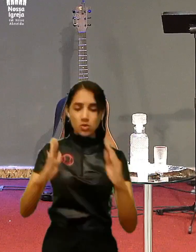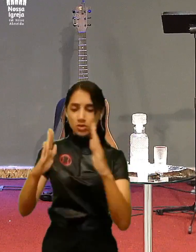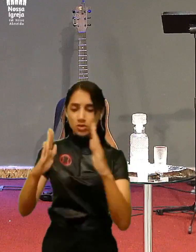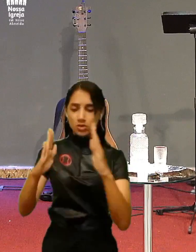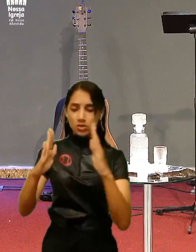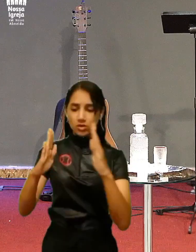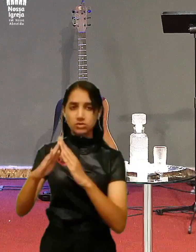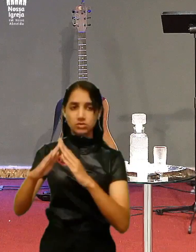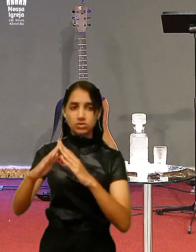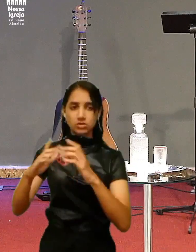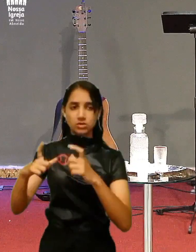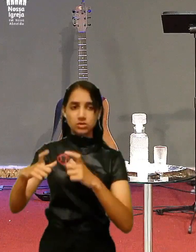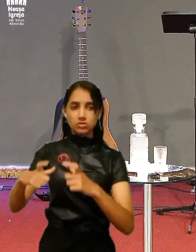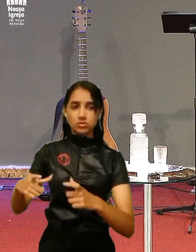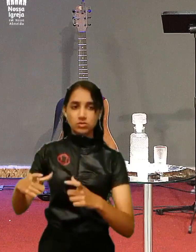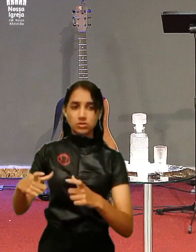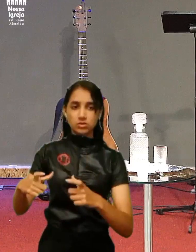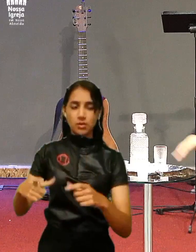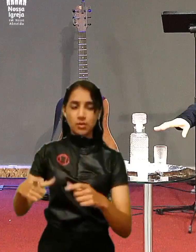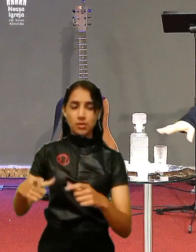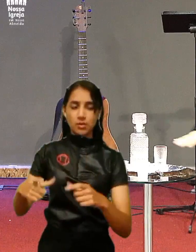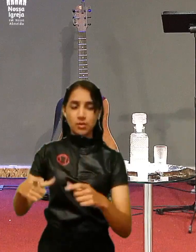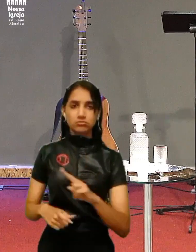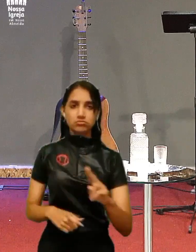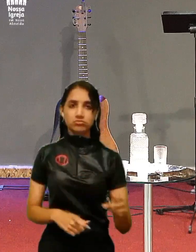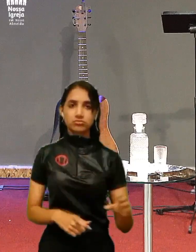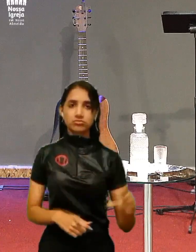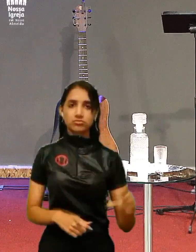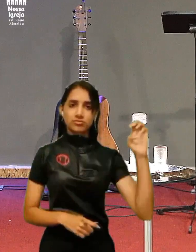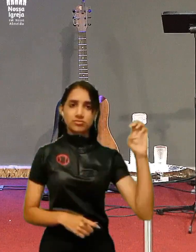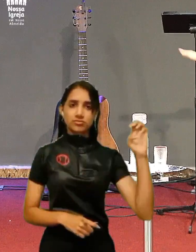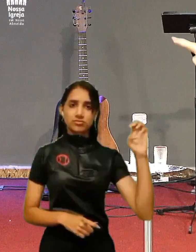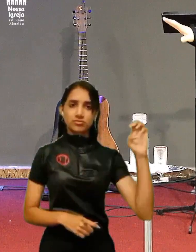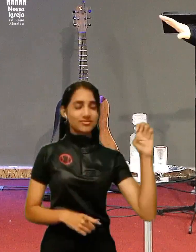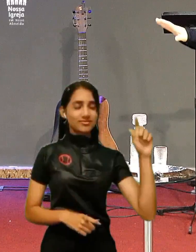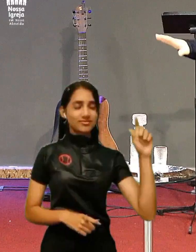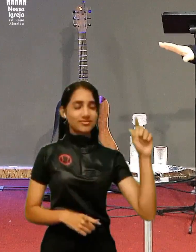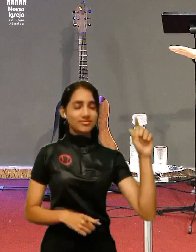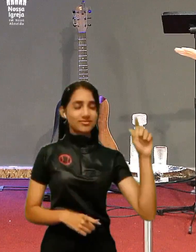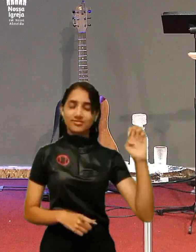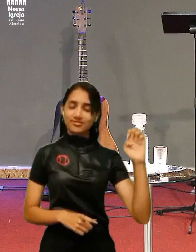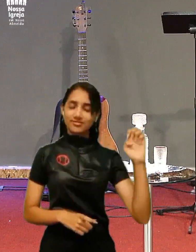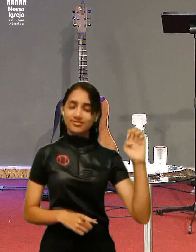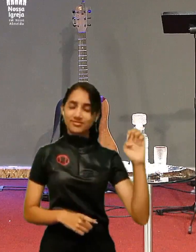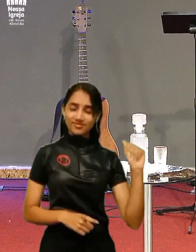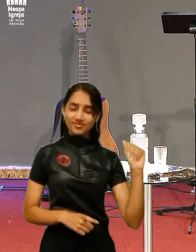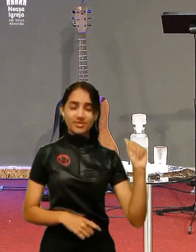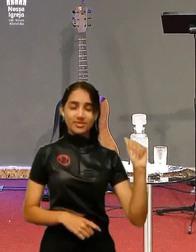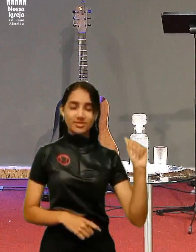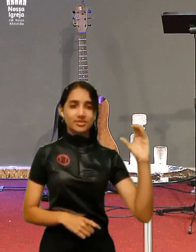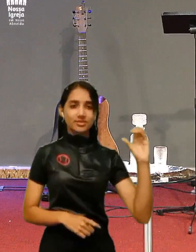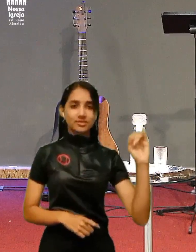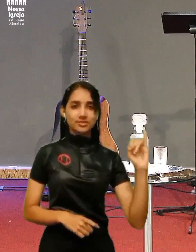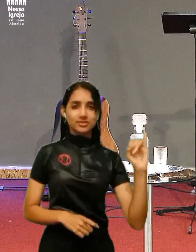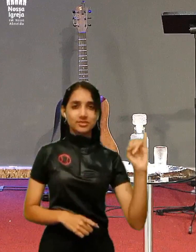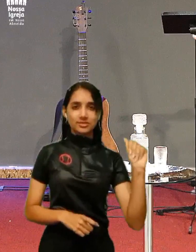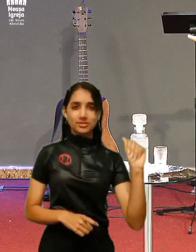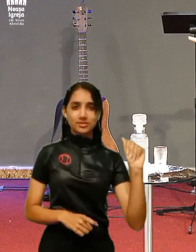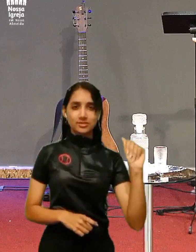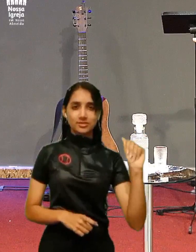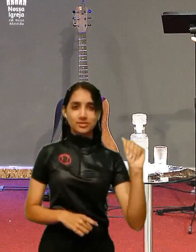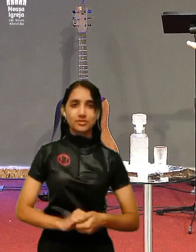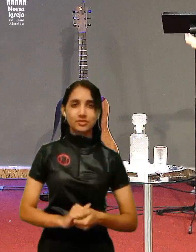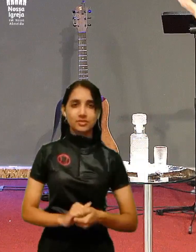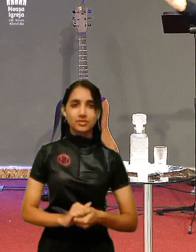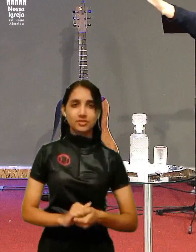sou culpado. As pessoas andando nas ruas de madrugada, crianças e mulheres chorando pelos seus pecados